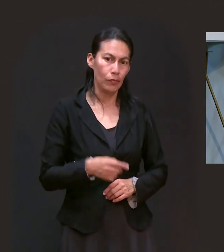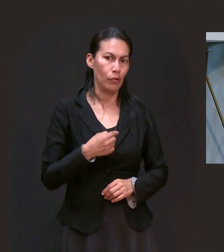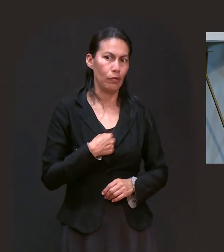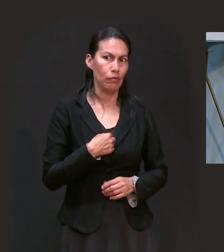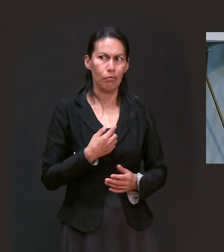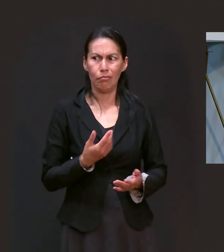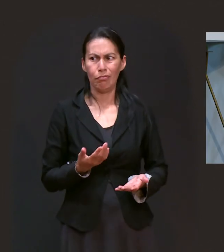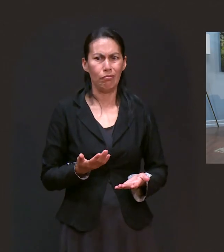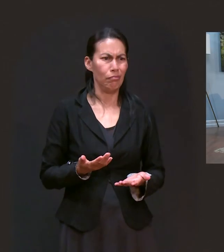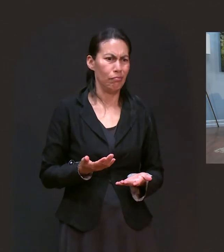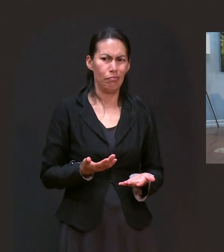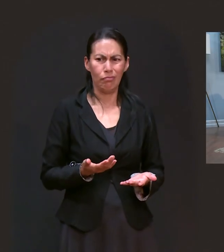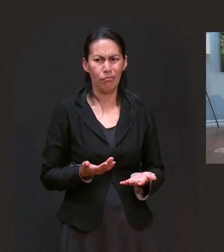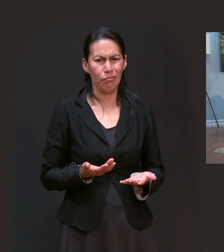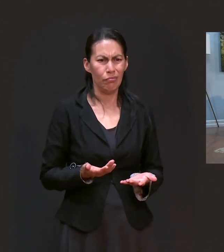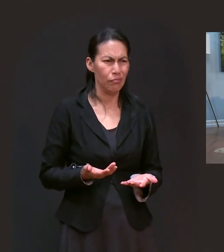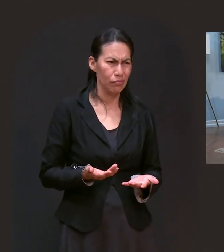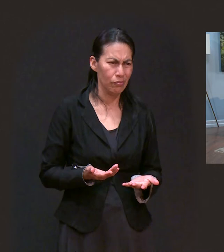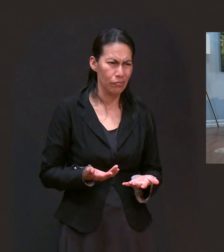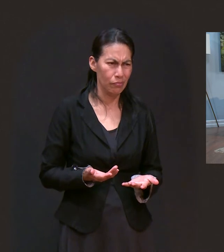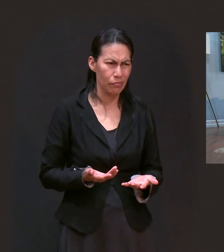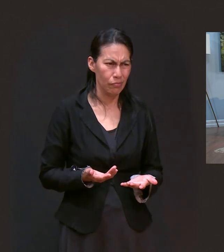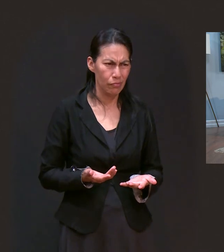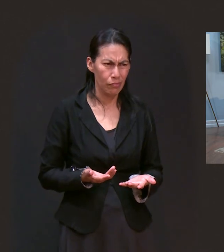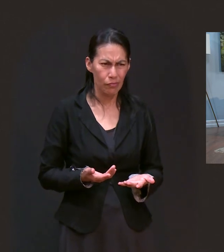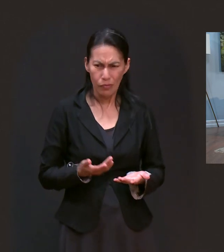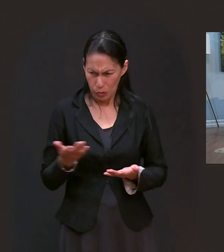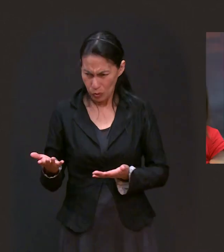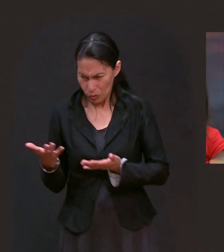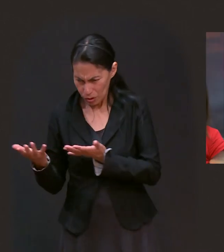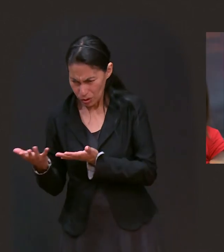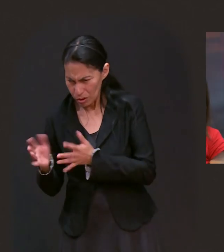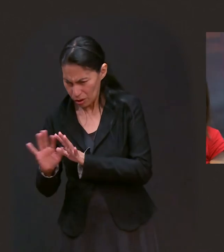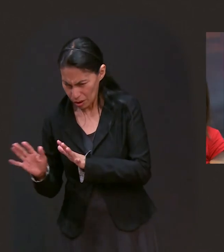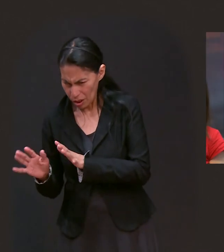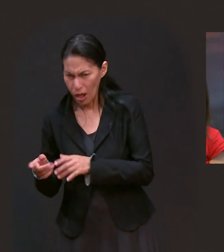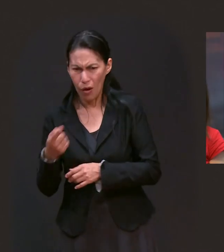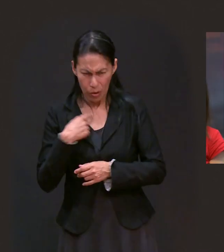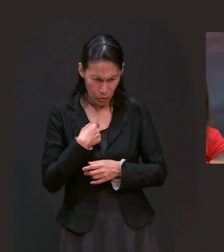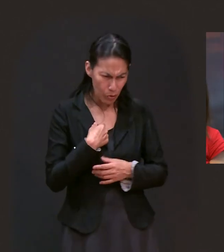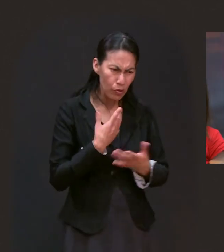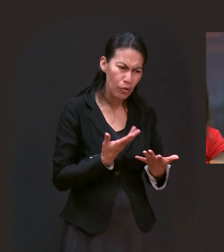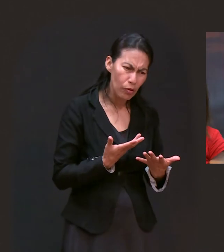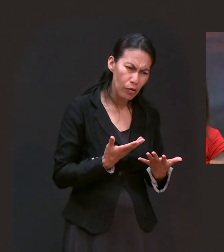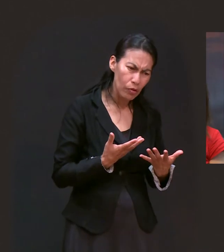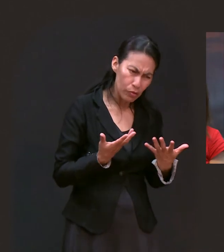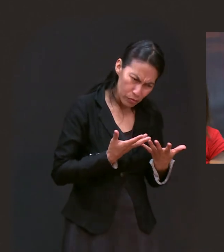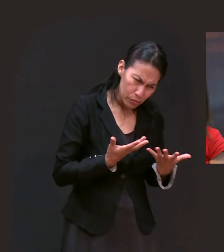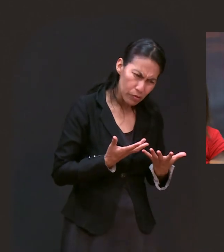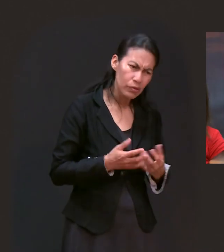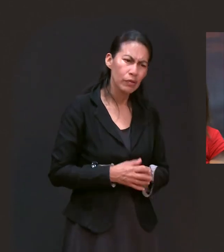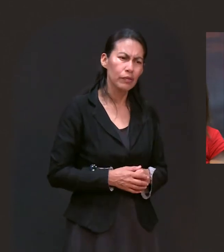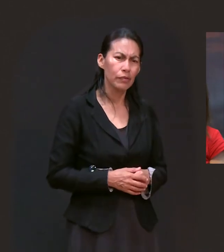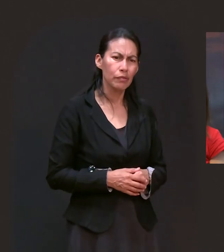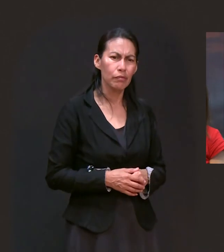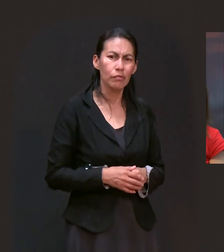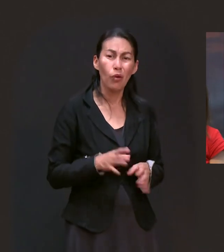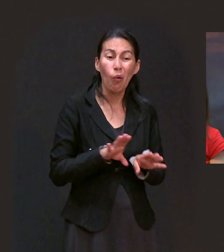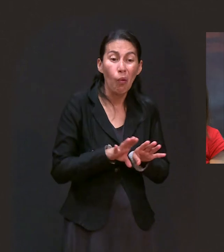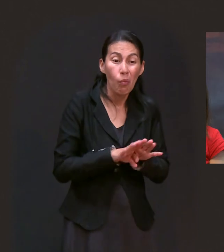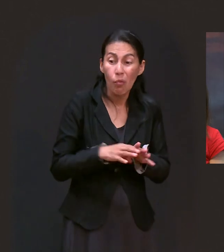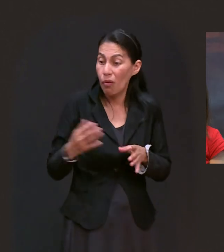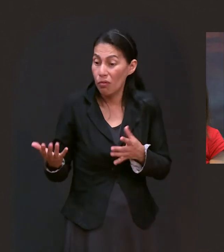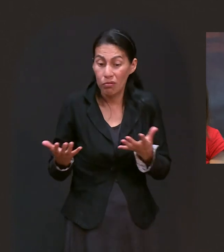claro ay ahí estaba y yo decía no sé qué decirte ahora mi tono yo esto los míos